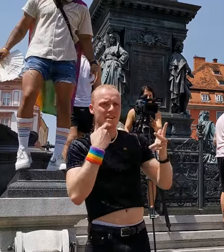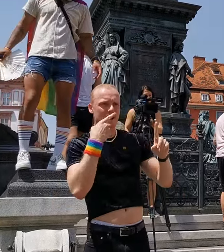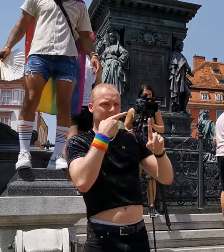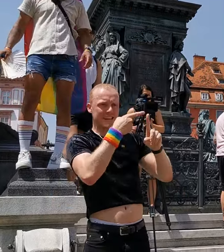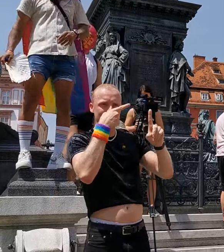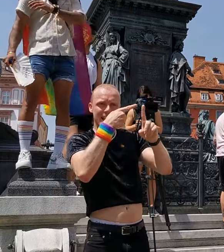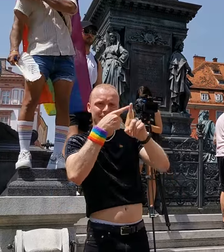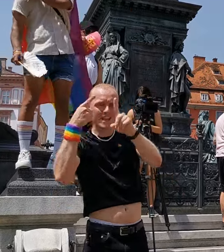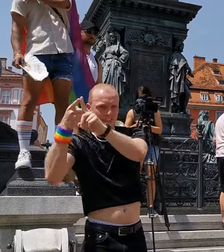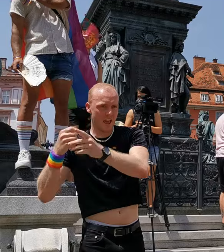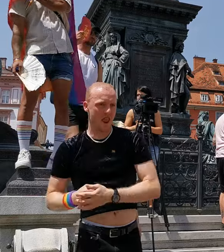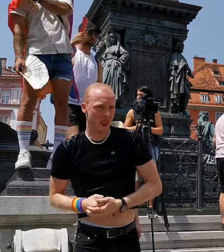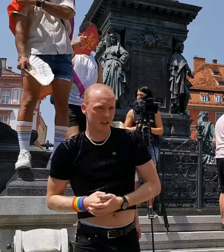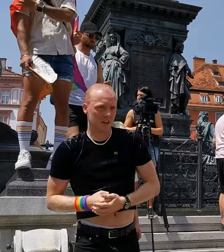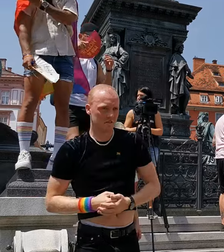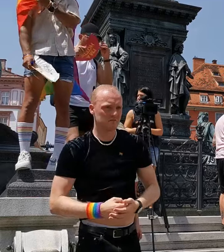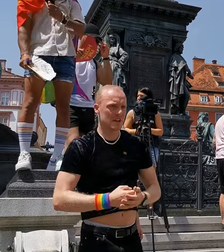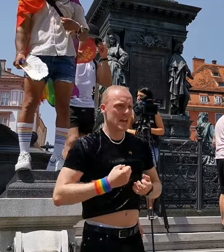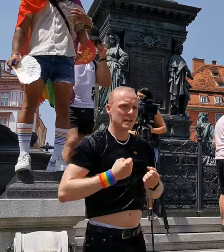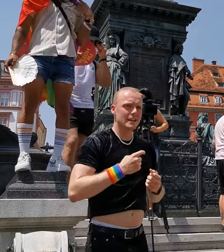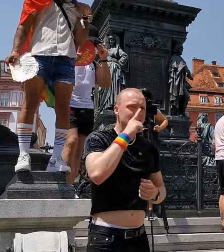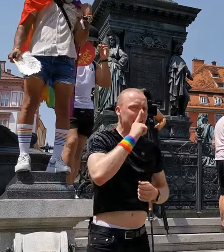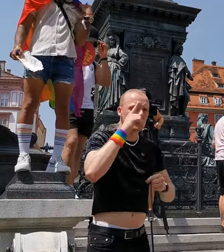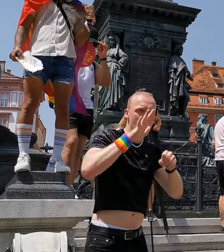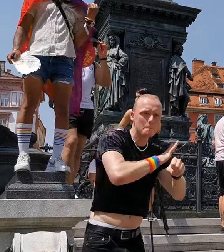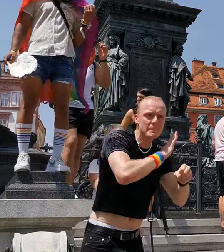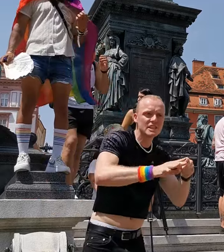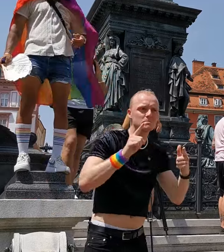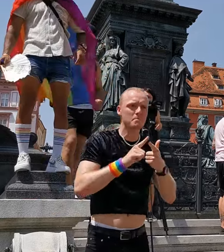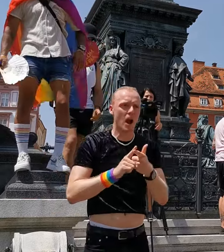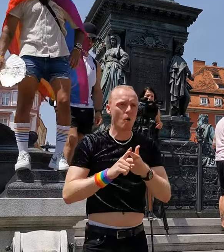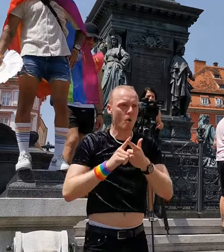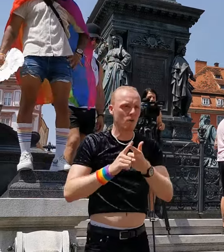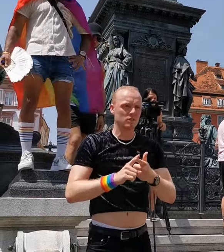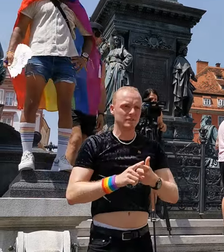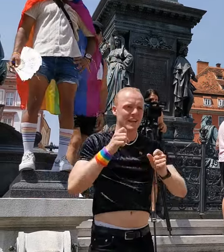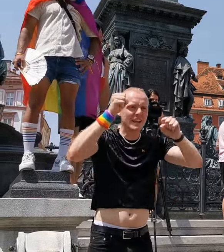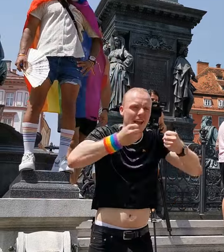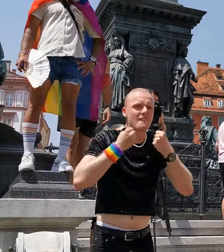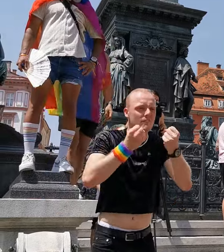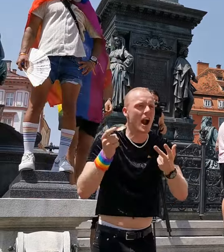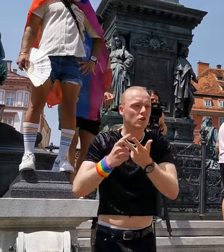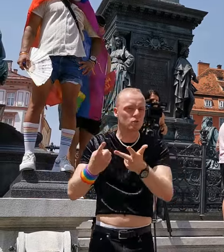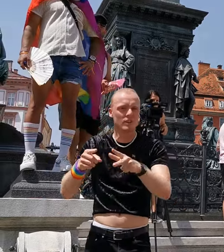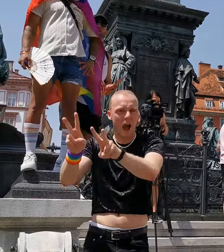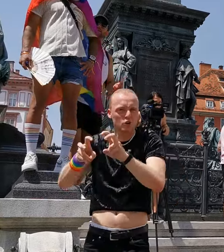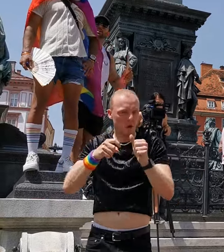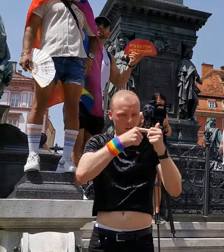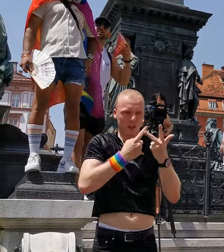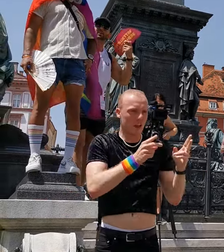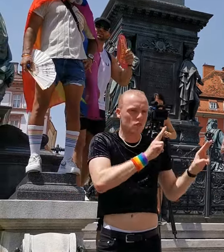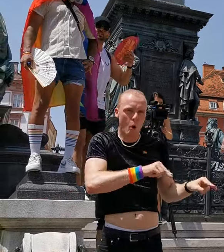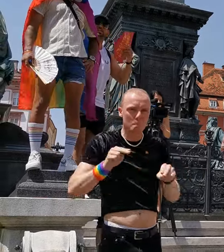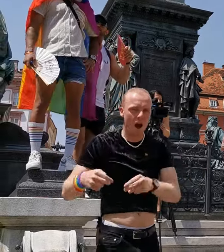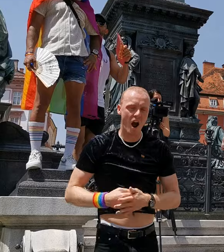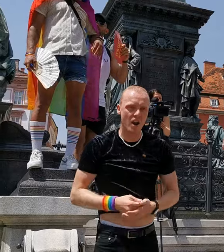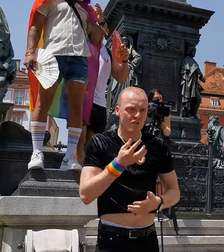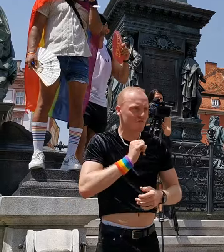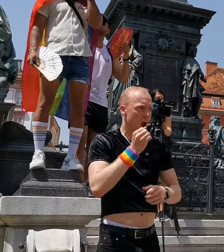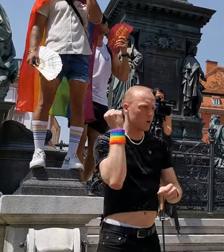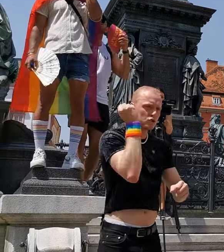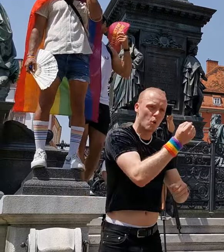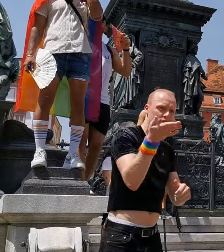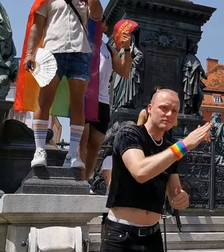Sexuelle Übergriffe, Gewalt und Ausbeutung scheinen heute zum Alltag zu gehören. Femizide, Catcalling, Gewalt